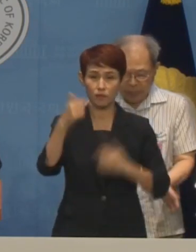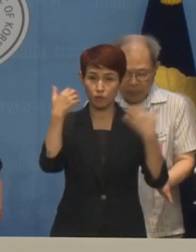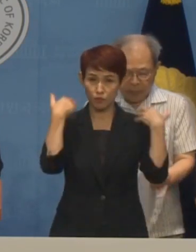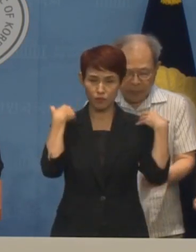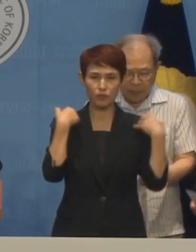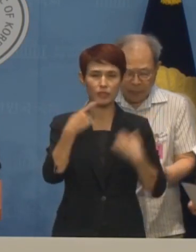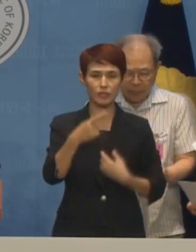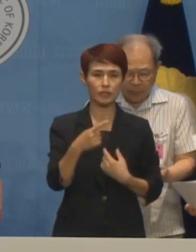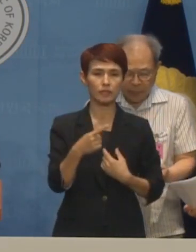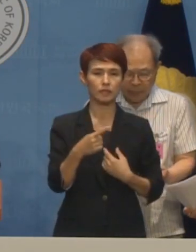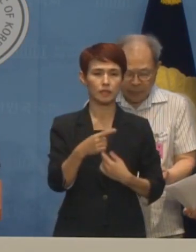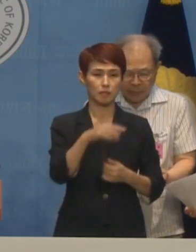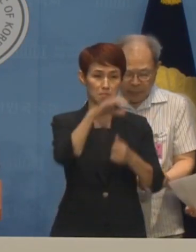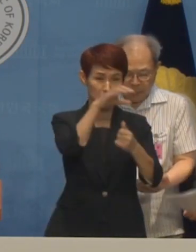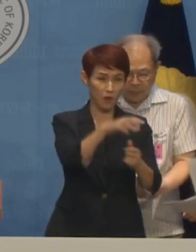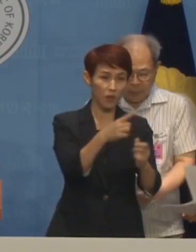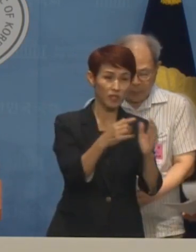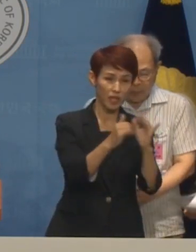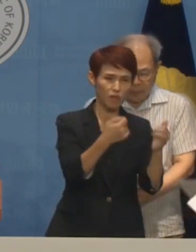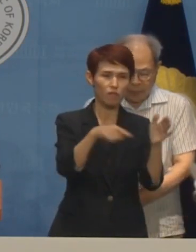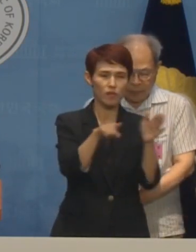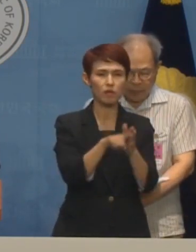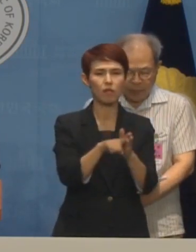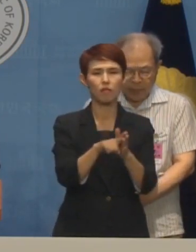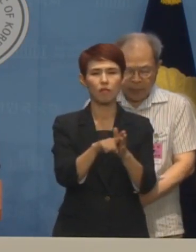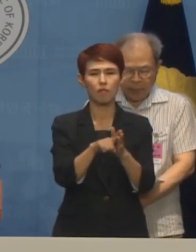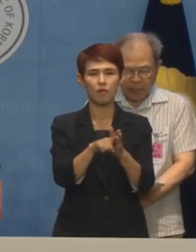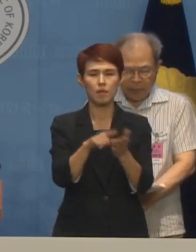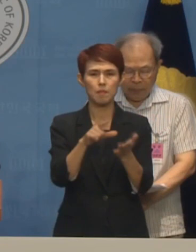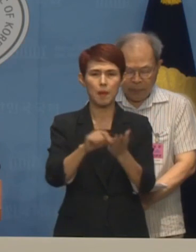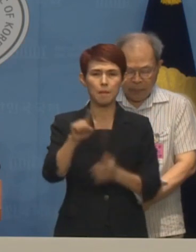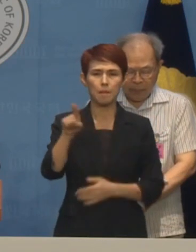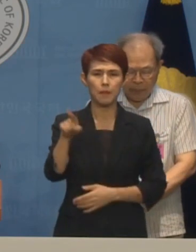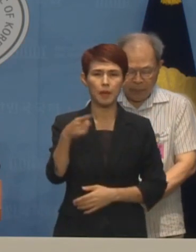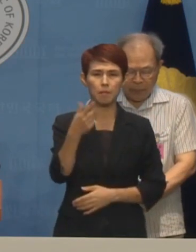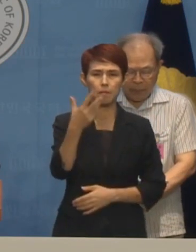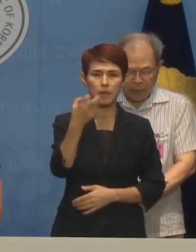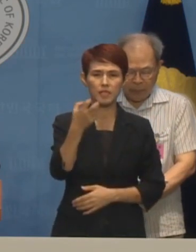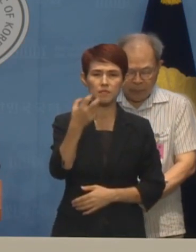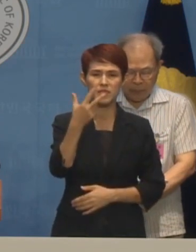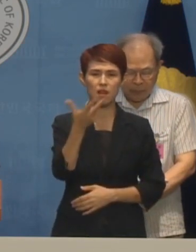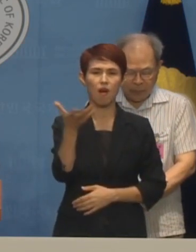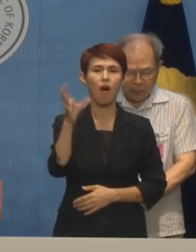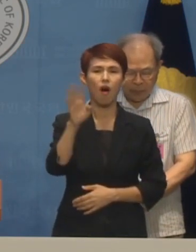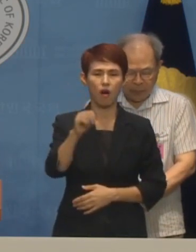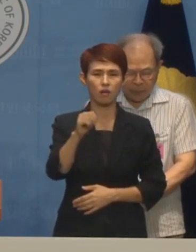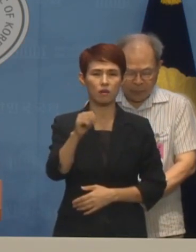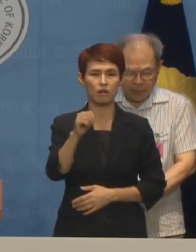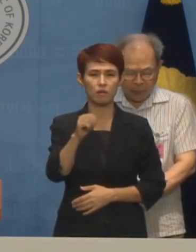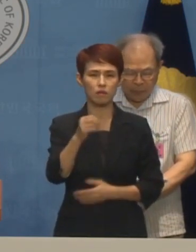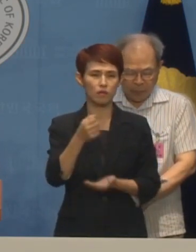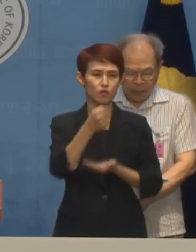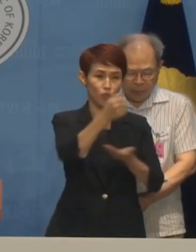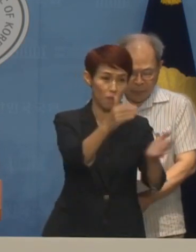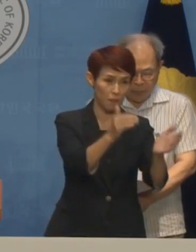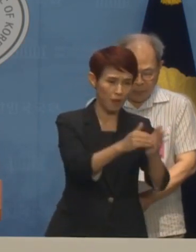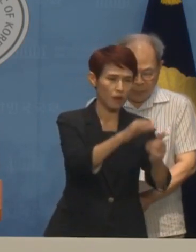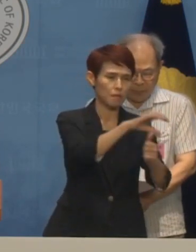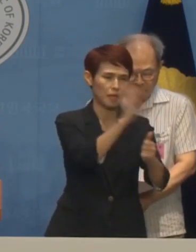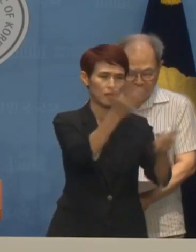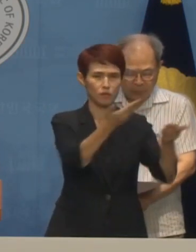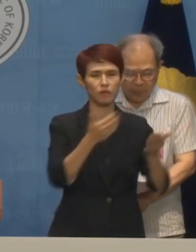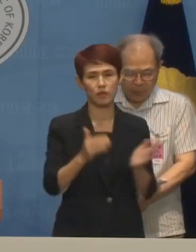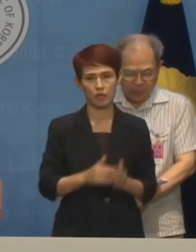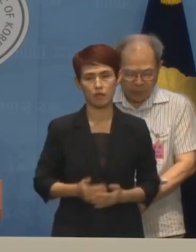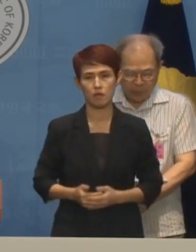교인들의 몸값으로 당시 환율 기준 약 187억 원 이상을 건넸다고 한다.